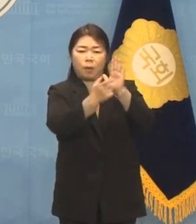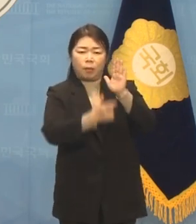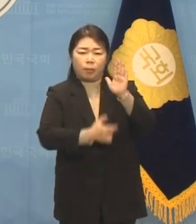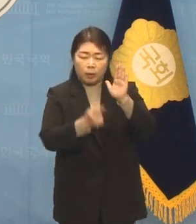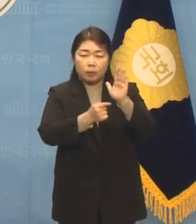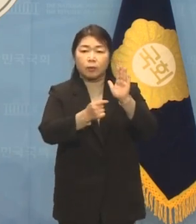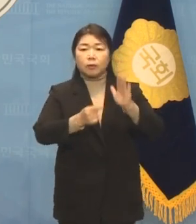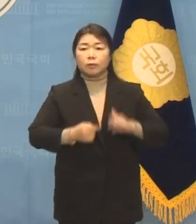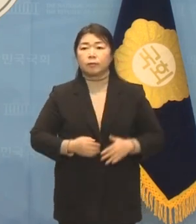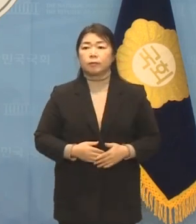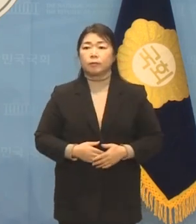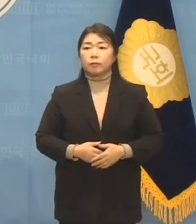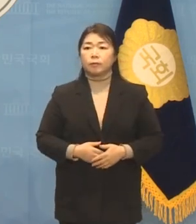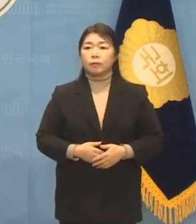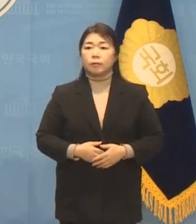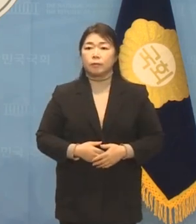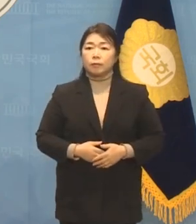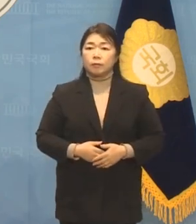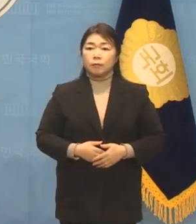있습니다.